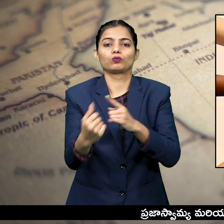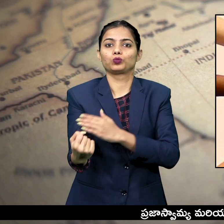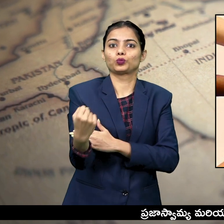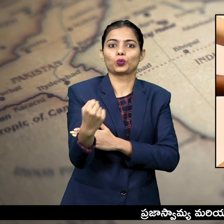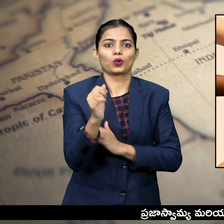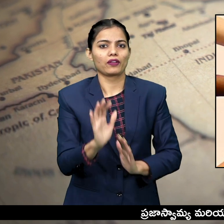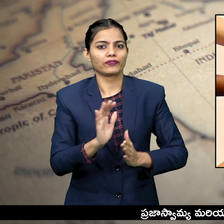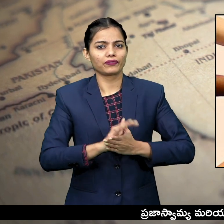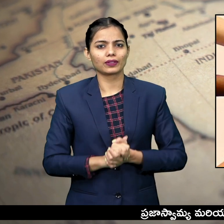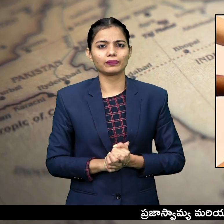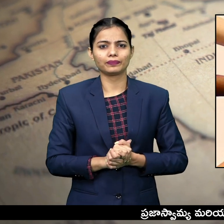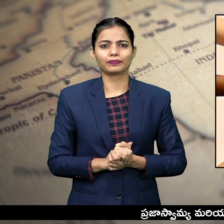విశ్వసించారు.